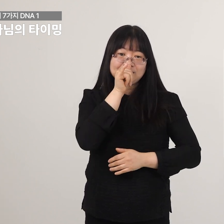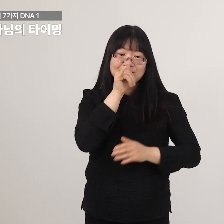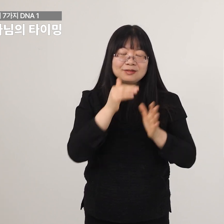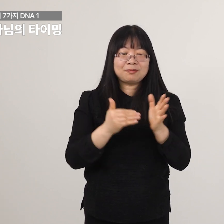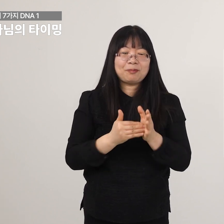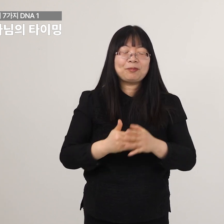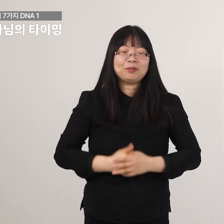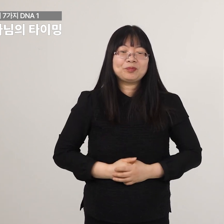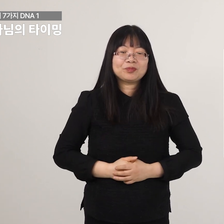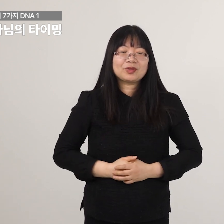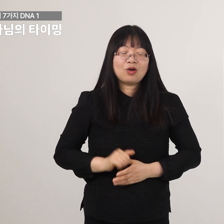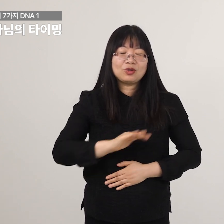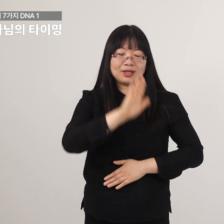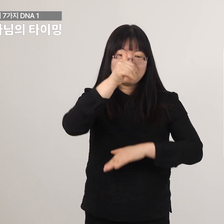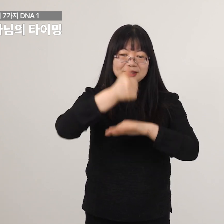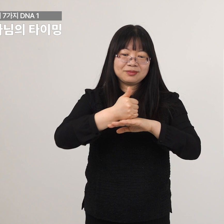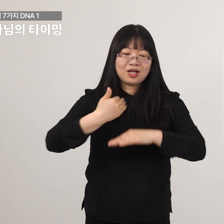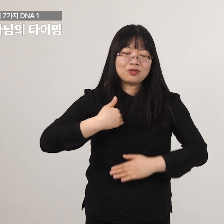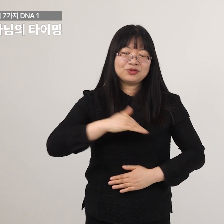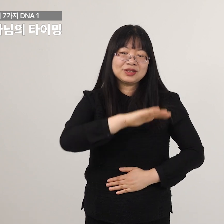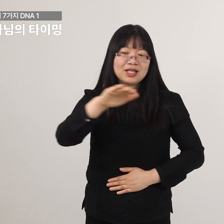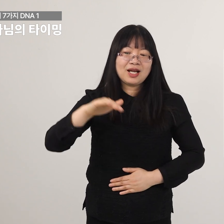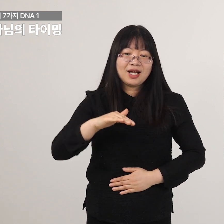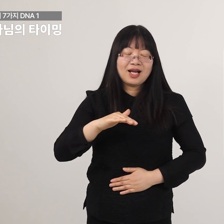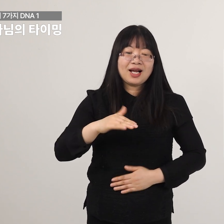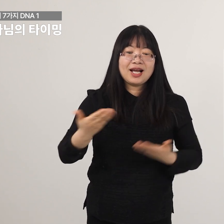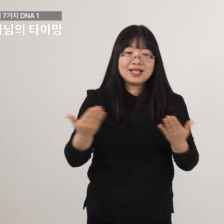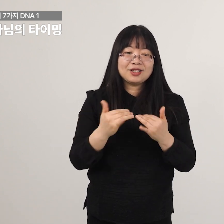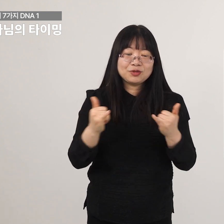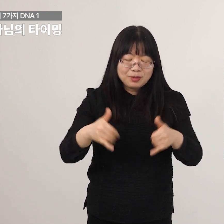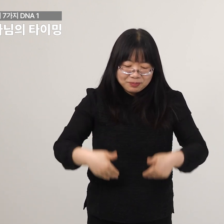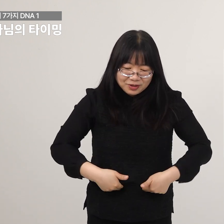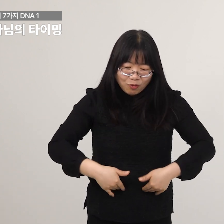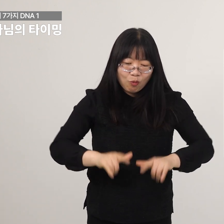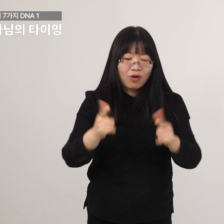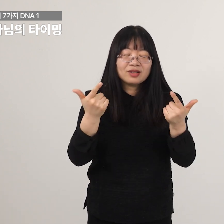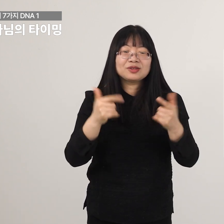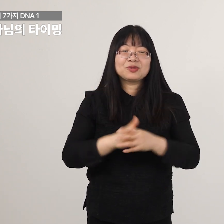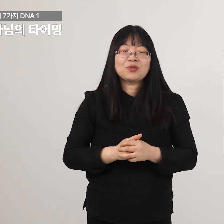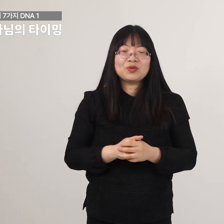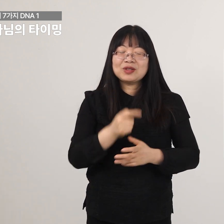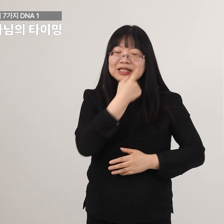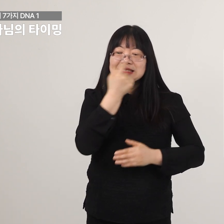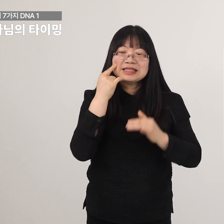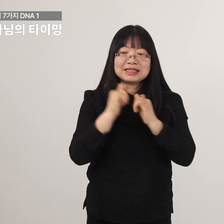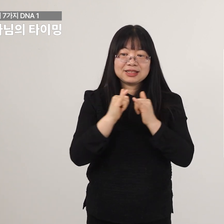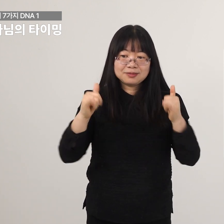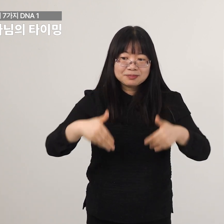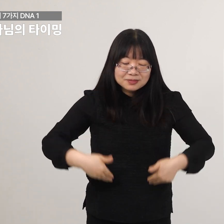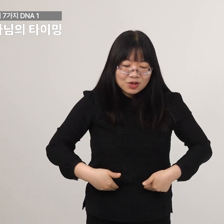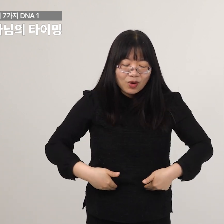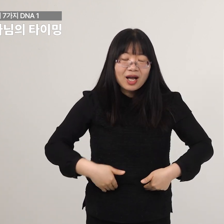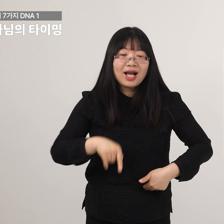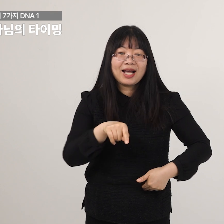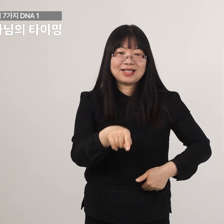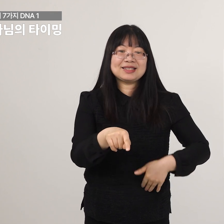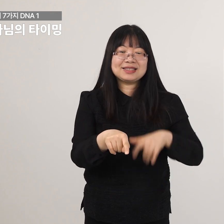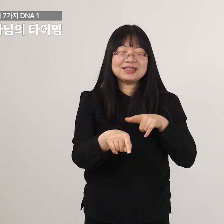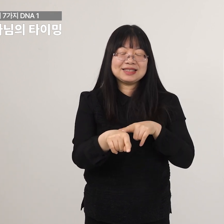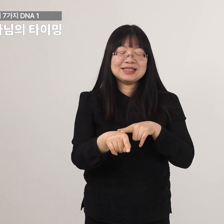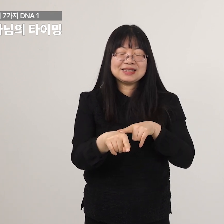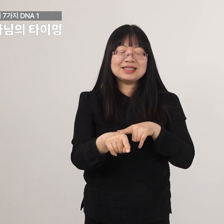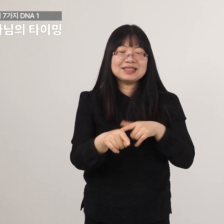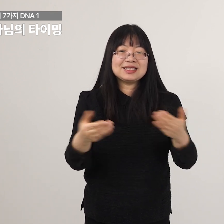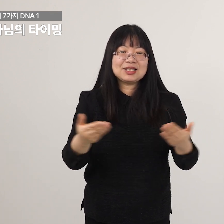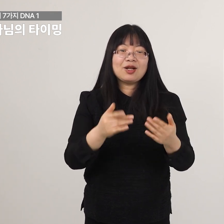있습니다. 그리고 마지막으로 우리가 일꾼이 필요한 게 아니라 증인이 필요하다는 이 엄정한